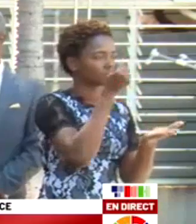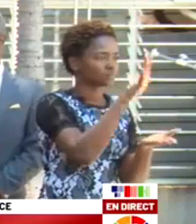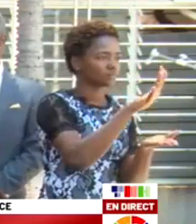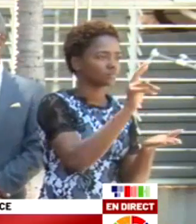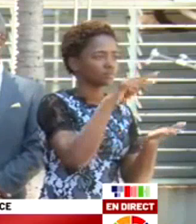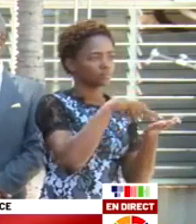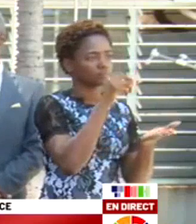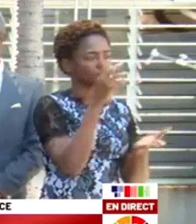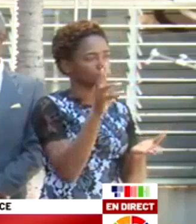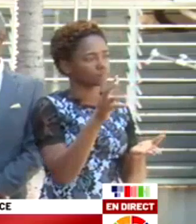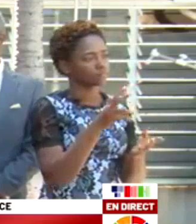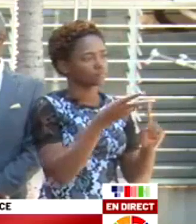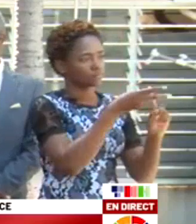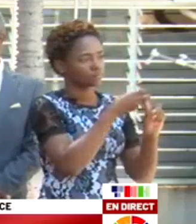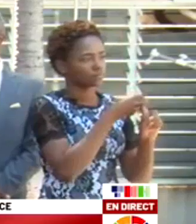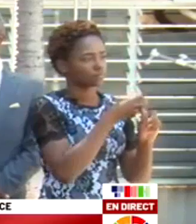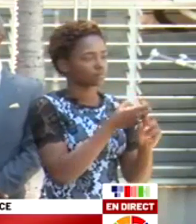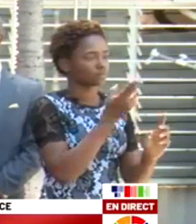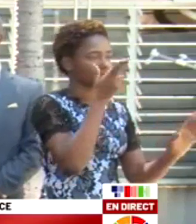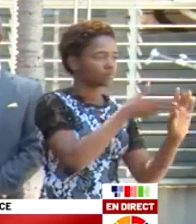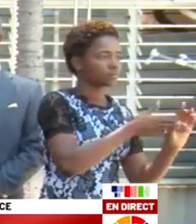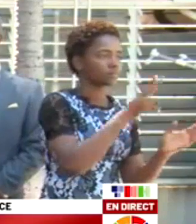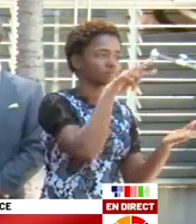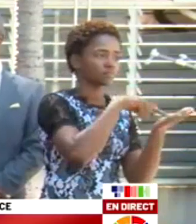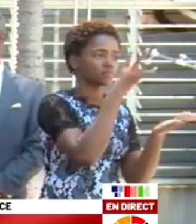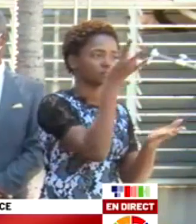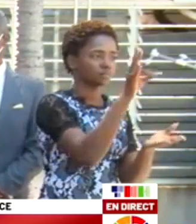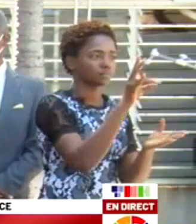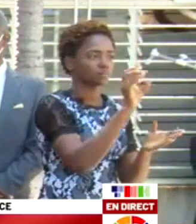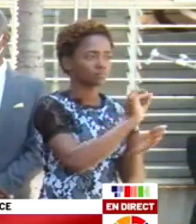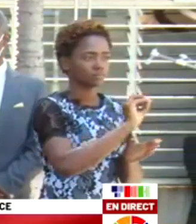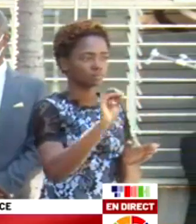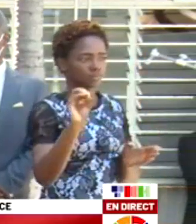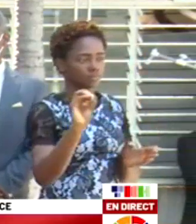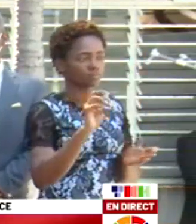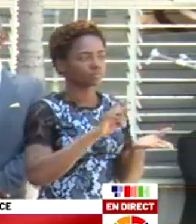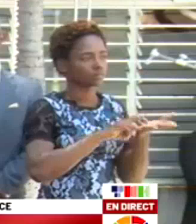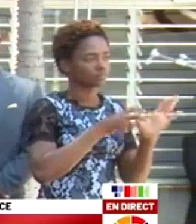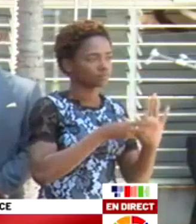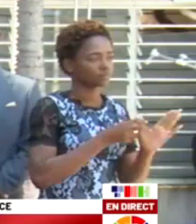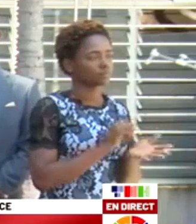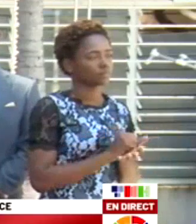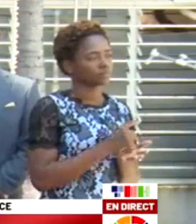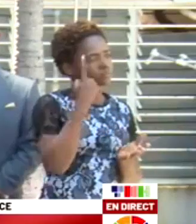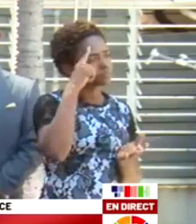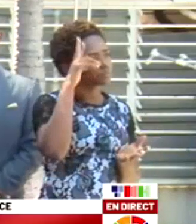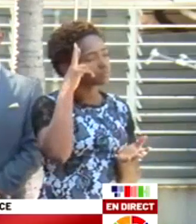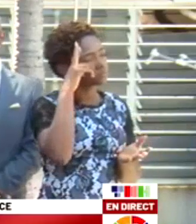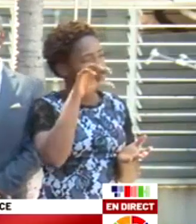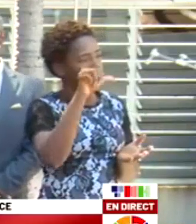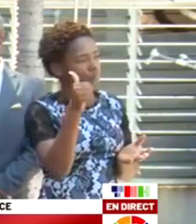2015-2016, kidnapping n'a jusqu'en 2017, kidnapping n'a pas zéro. Ça veut dire, pour une raison bon